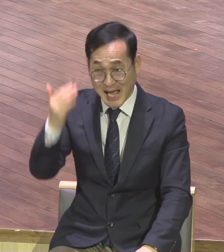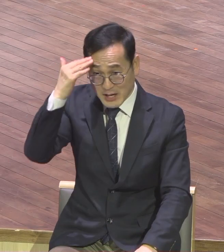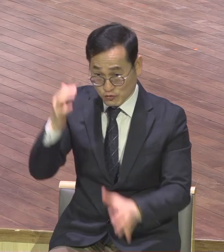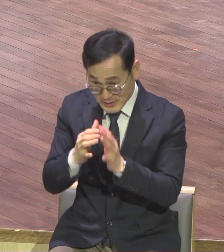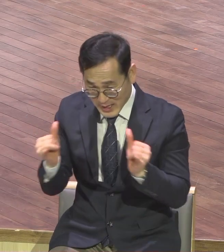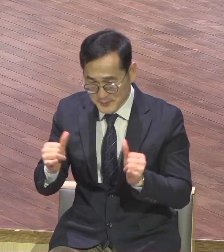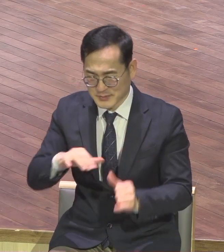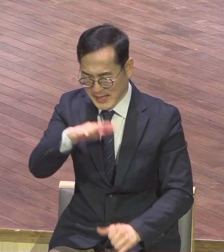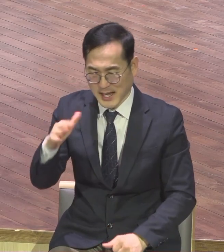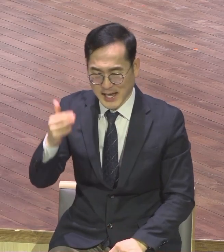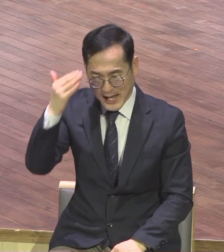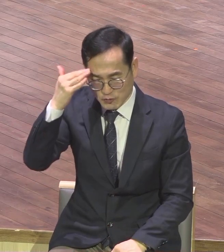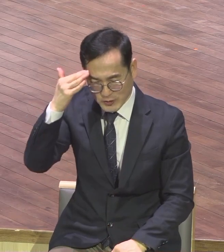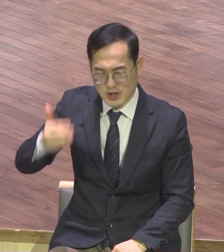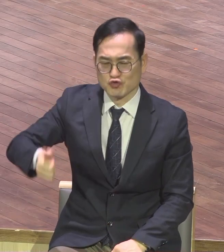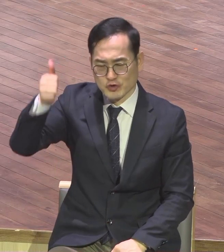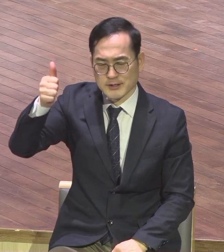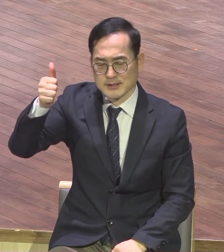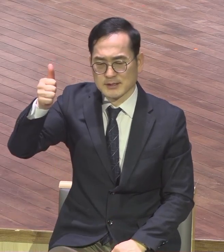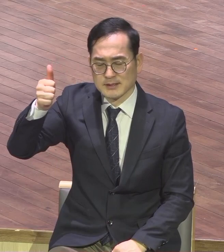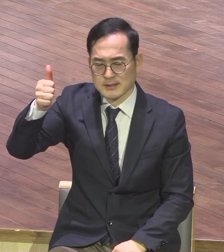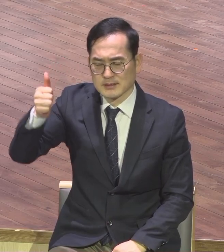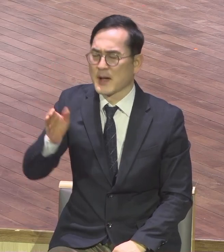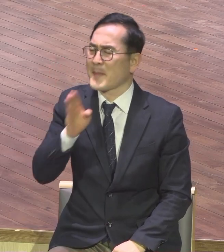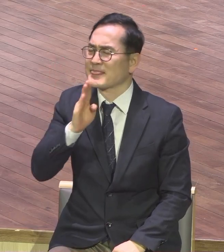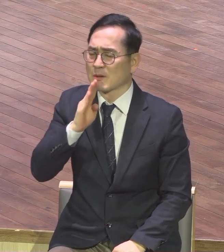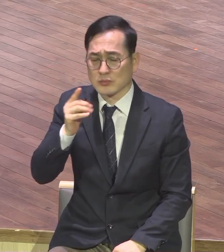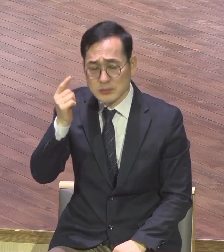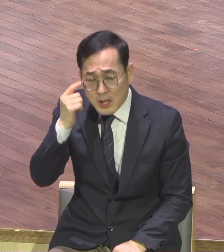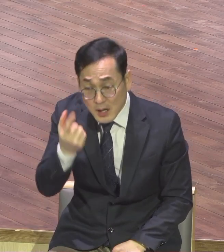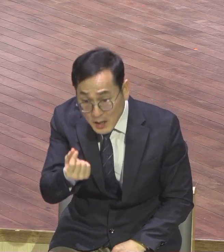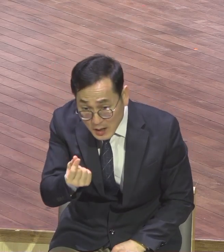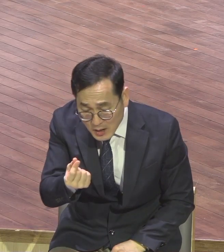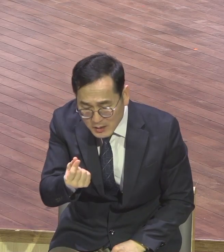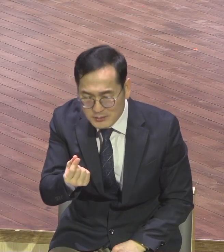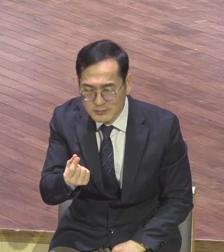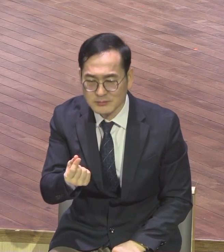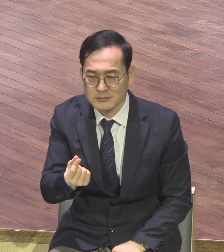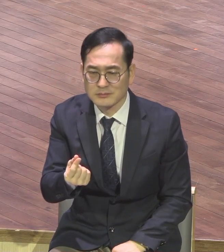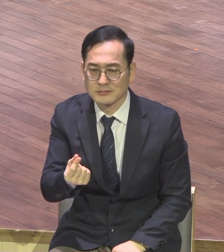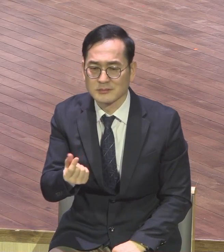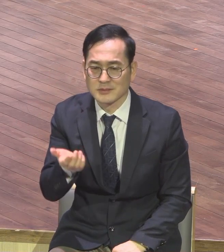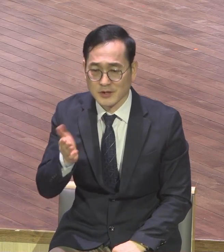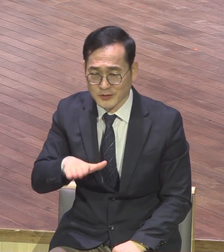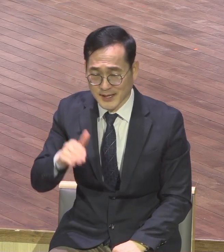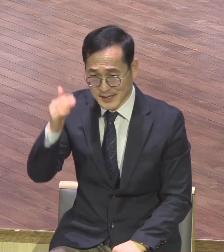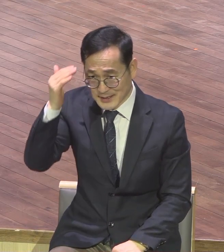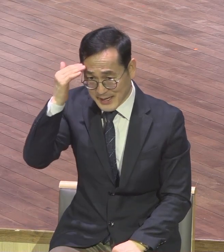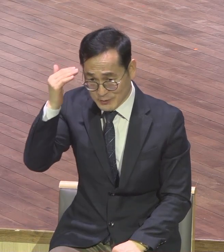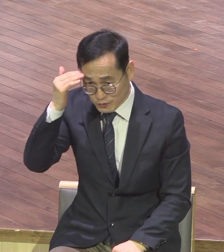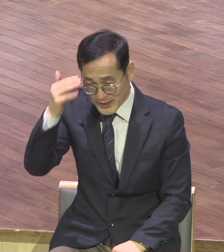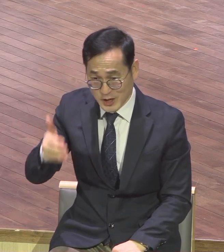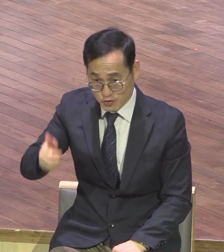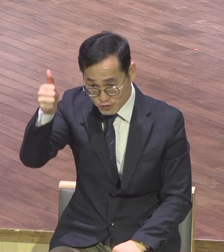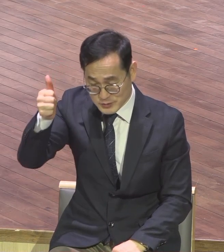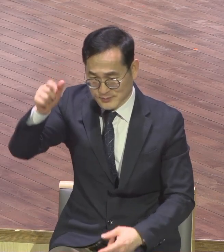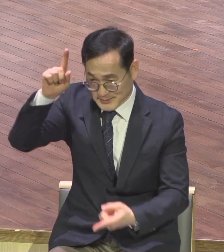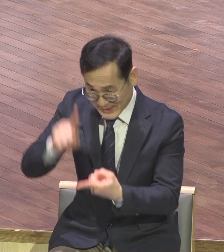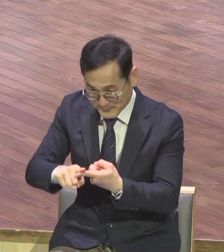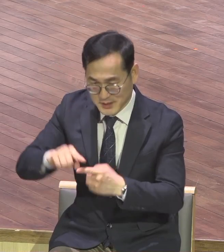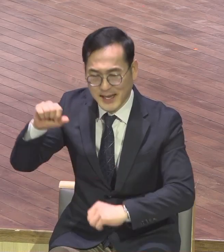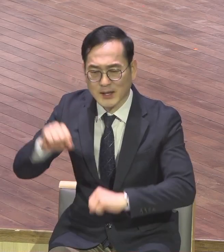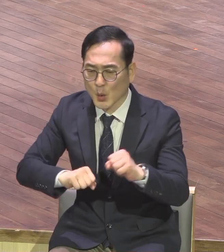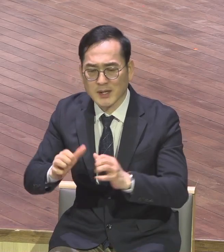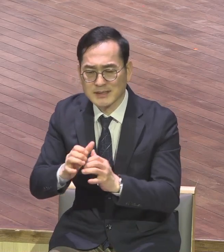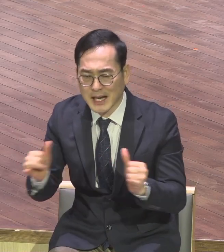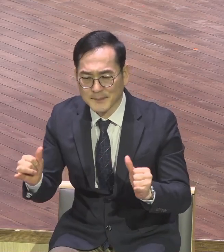주인이 얼마나 되냐고 묻는다면 이상할 것이 외다. 그러나 오늘 대한 사회에 주인다운 주인이 얼마나 있는지 알